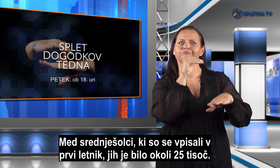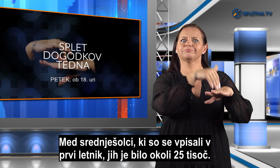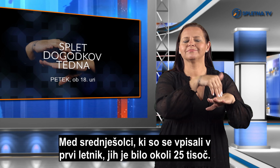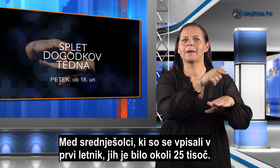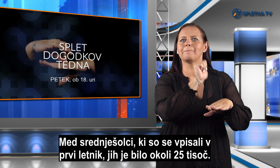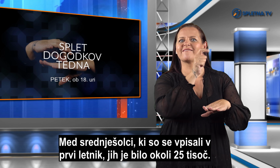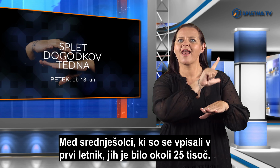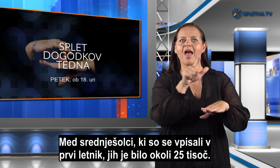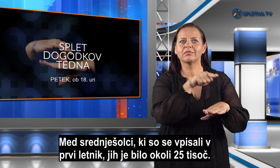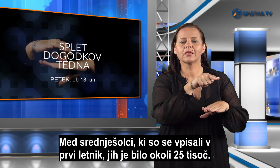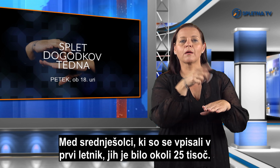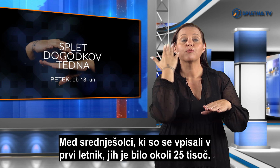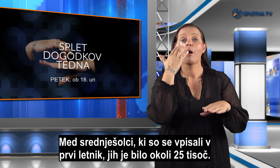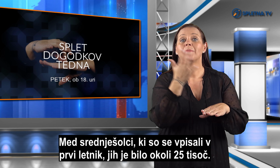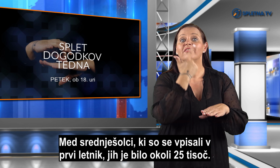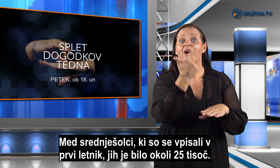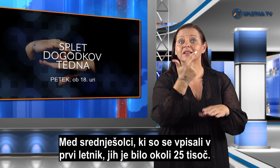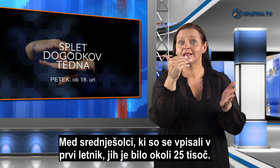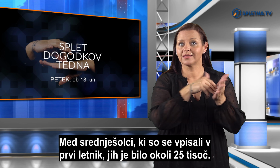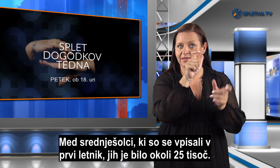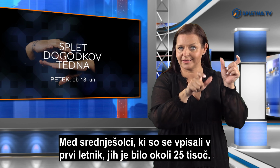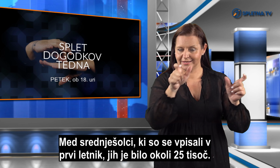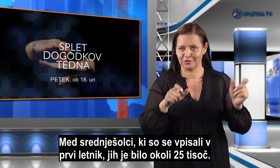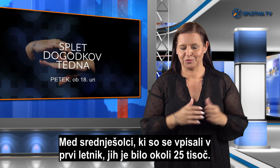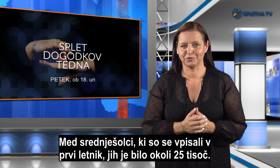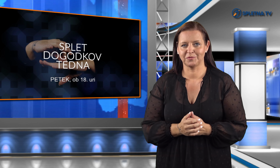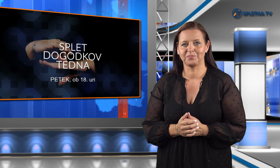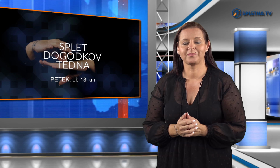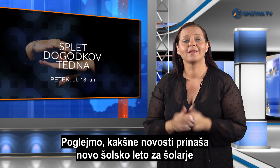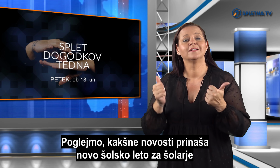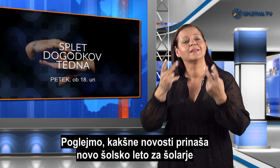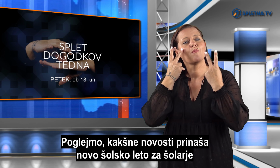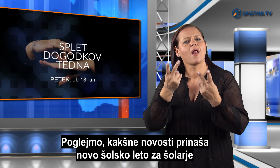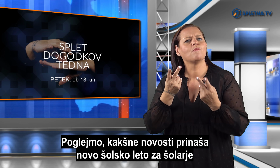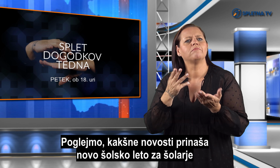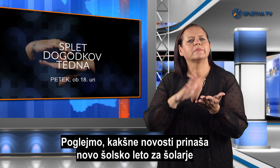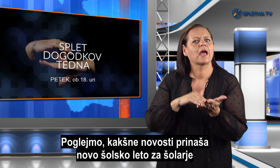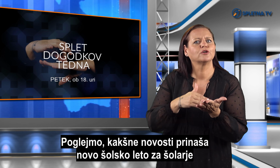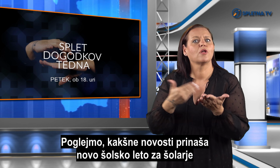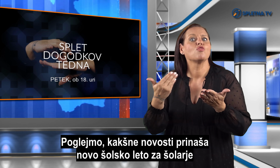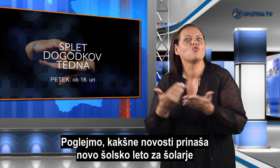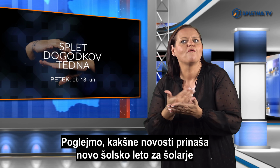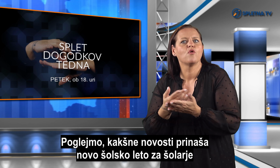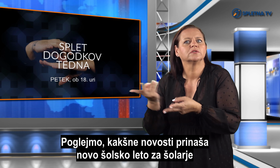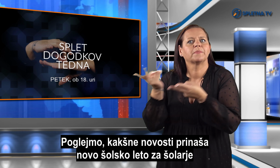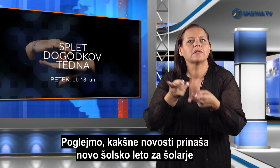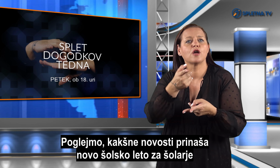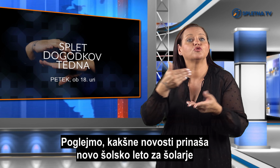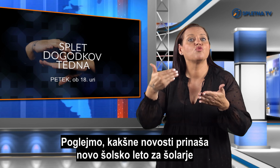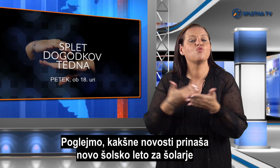vpisali v prvi letnik, jih je bilo okoli 25 tisoč. Poglejmo, kakšne novosti prinaša novo šolsko leto